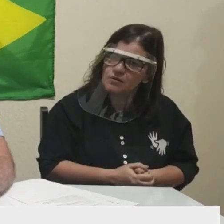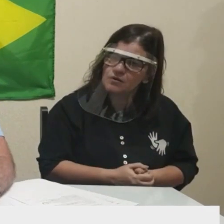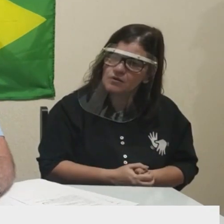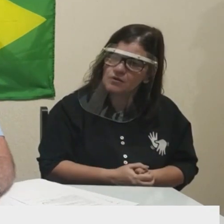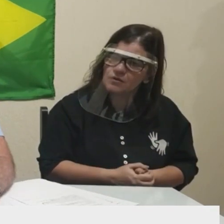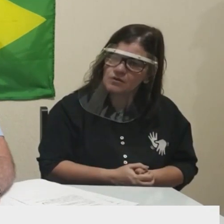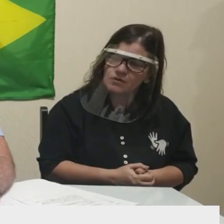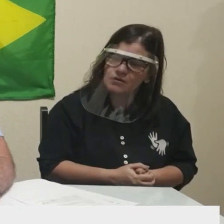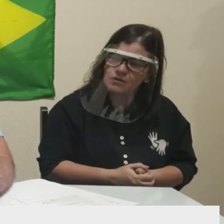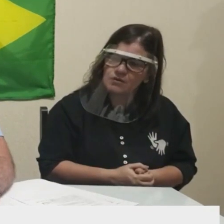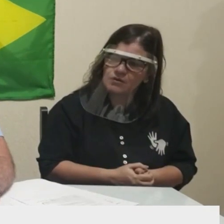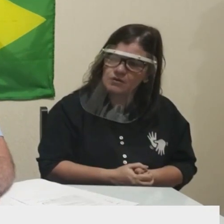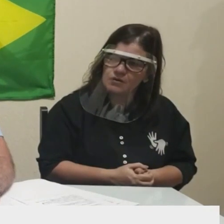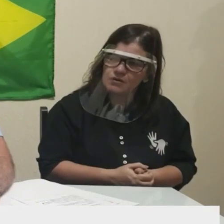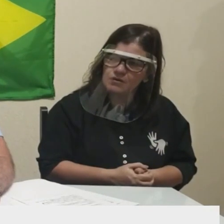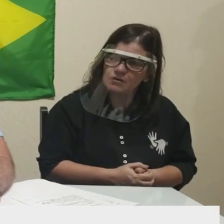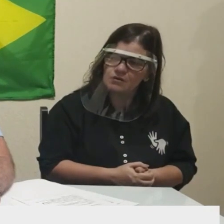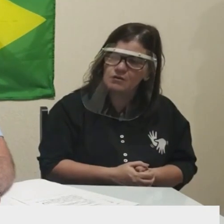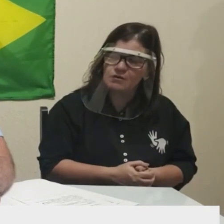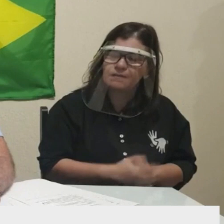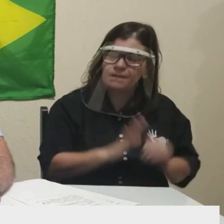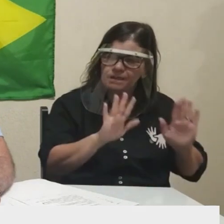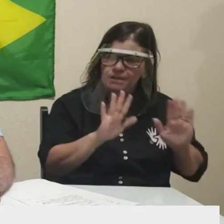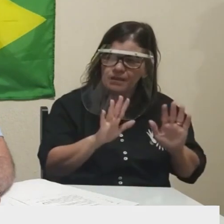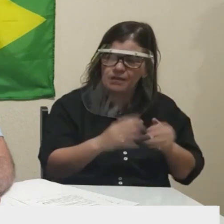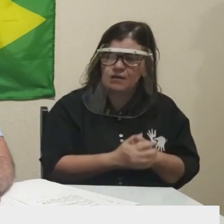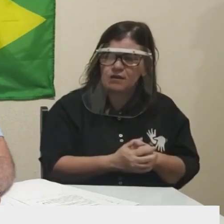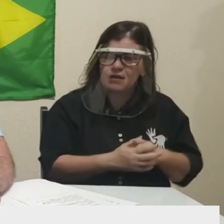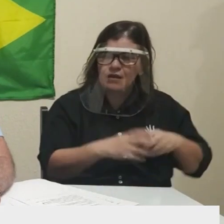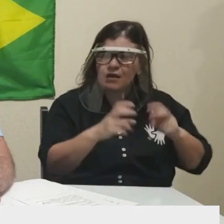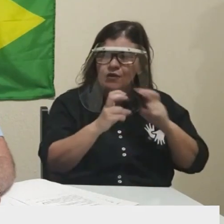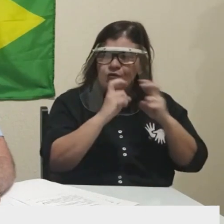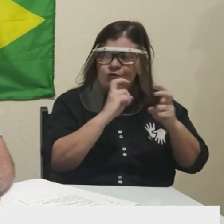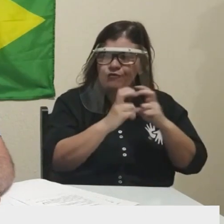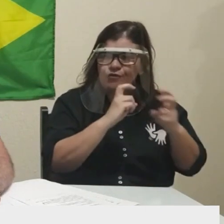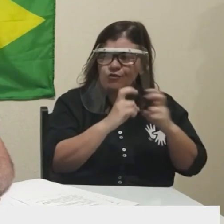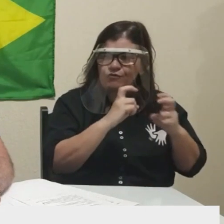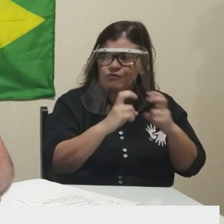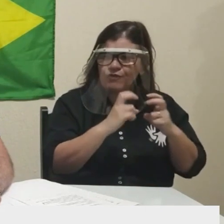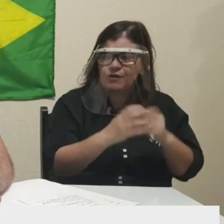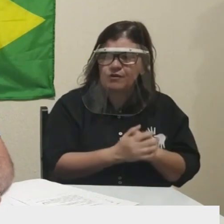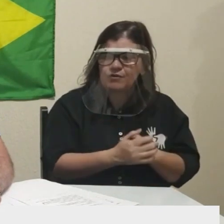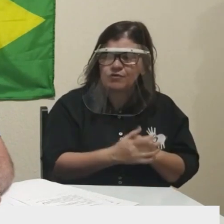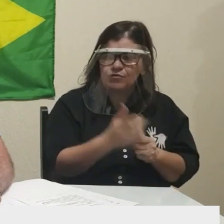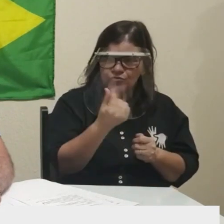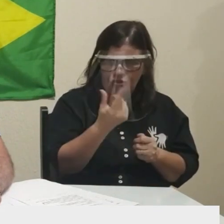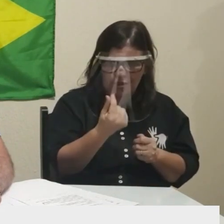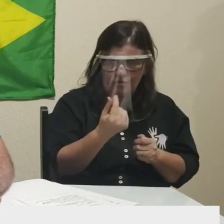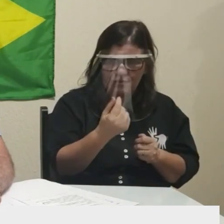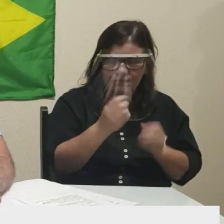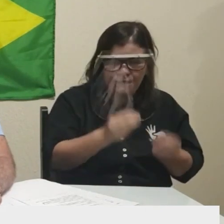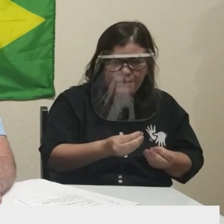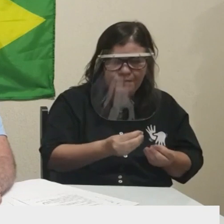aí. É, a devolução de trecho da ferrovia Centro-Atlântica. Tá? O dinheiro vai para o BNDES.